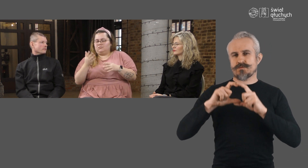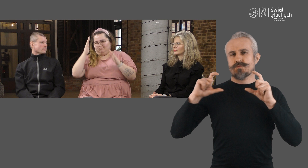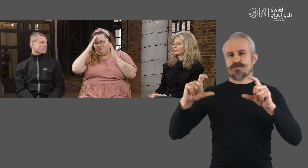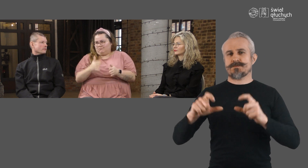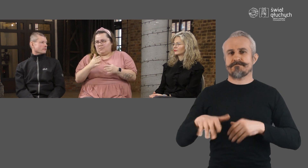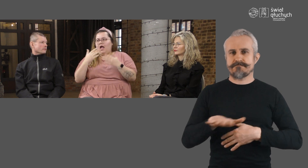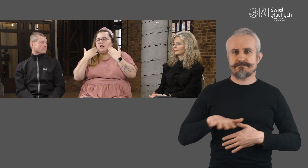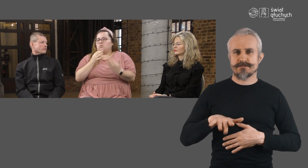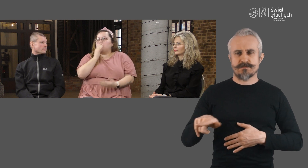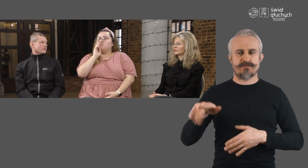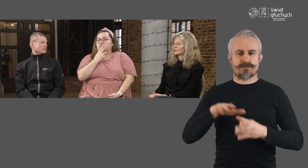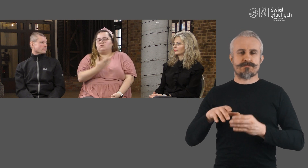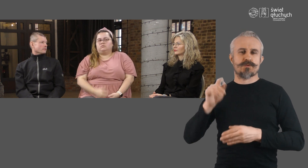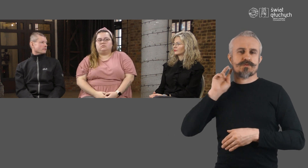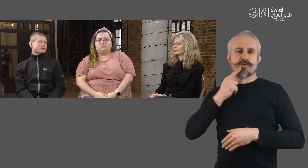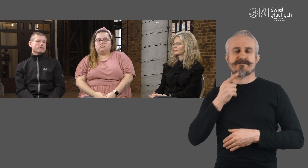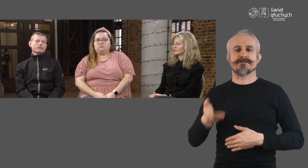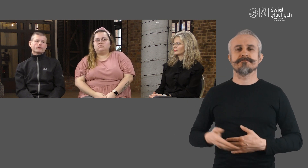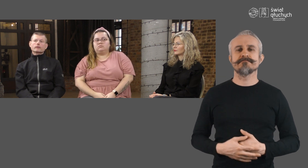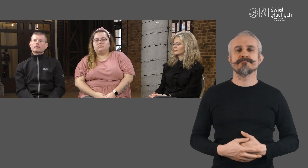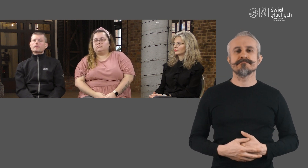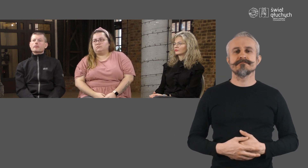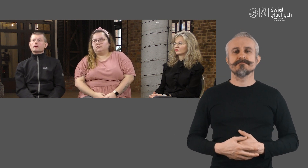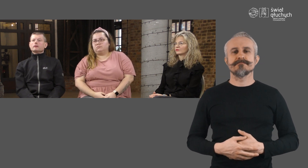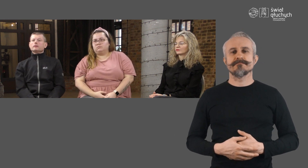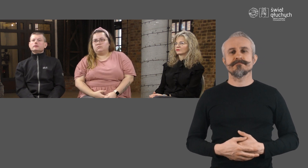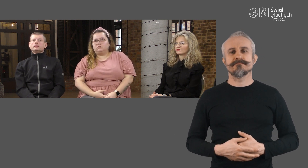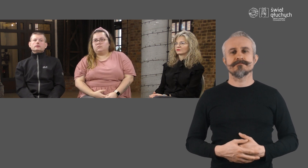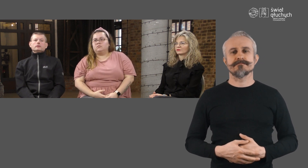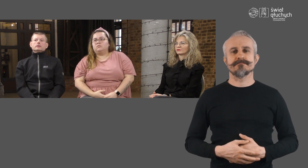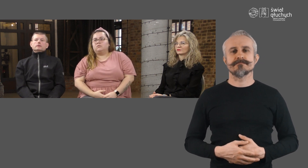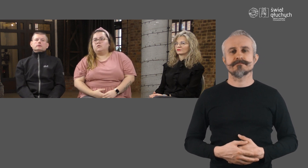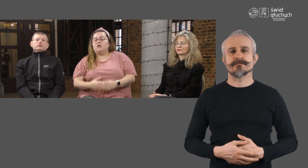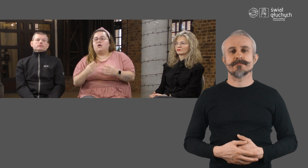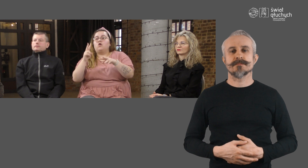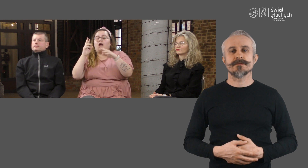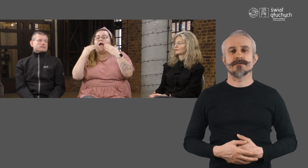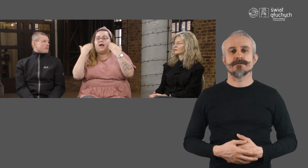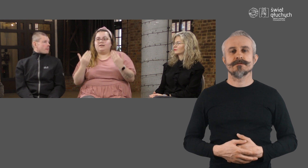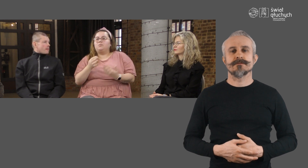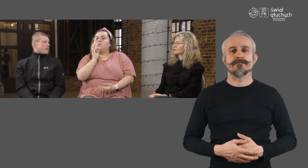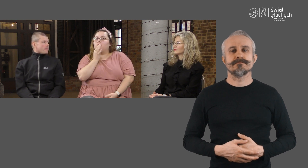Niedawno utworzyłam fundację, Akademia Młodych Głuchych i na tym się też skupiałam.